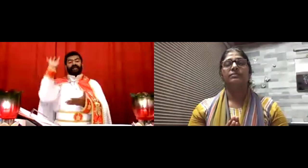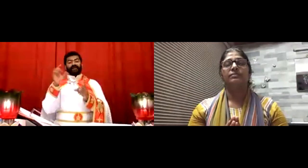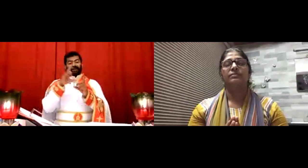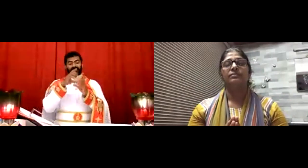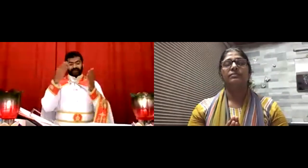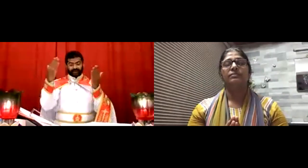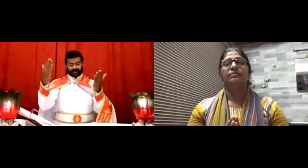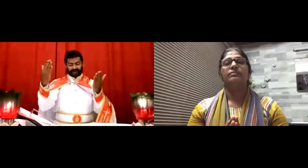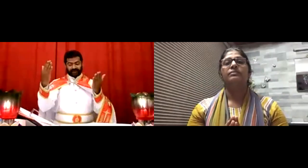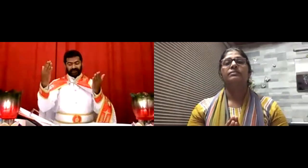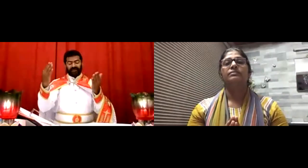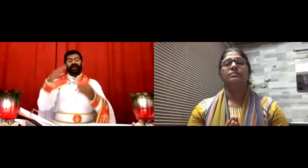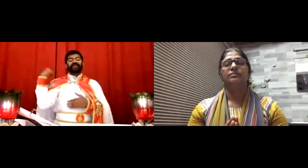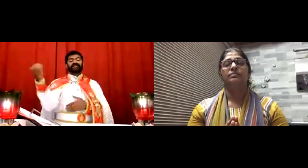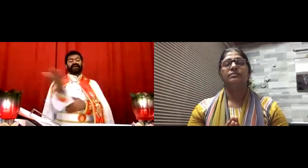വാഴ്ത്തപ്പെട്ടതാവട്ടെ.